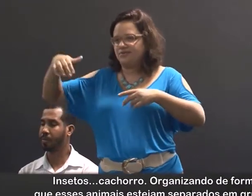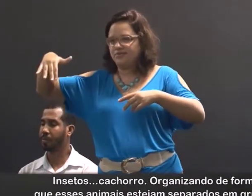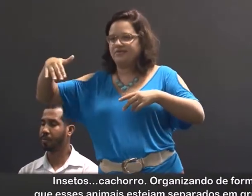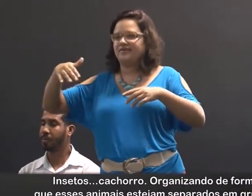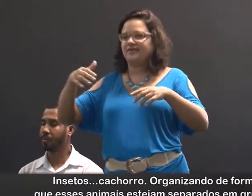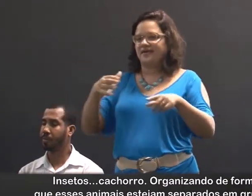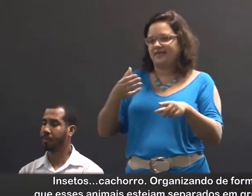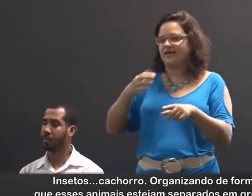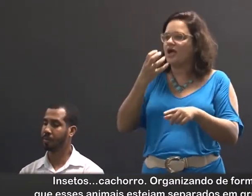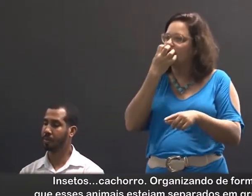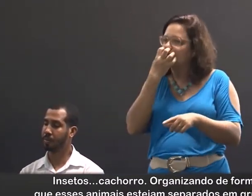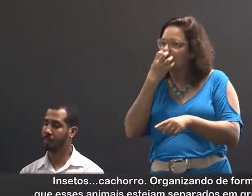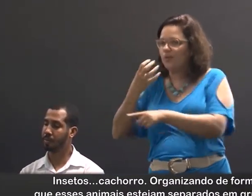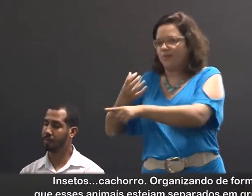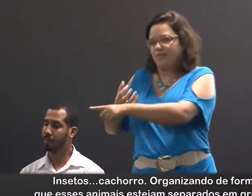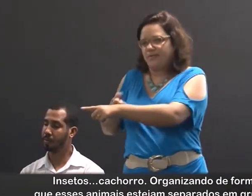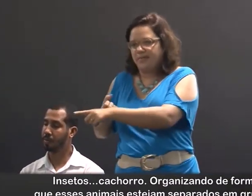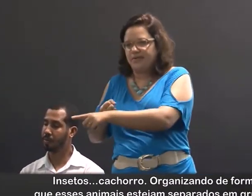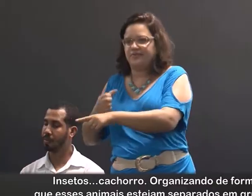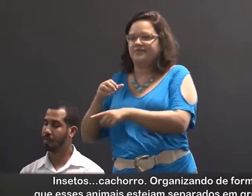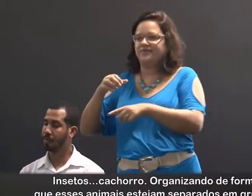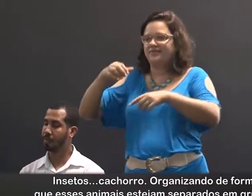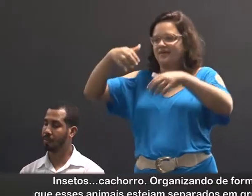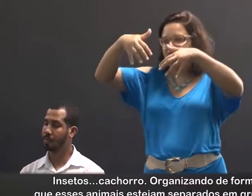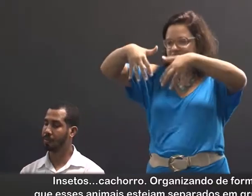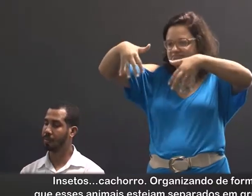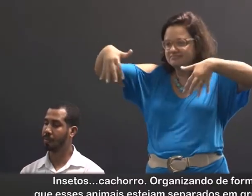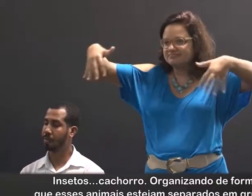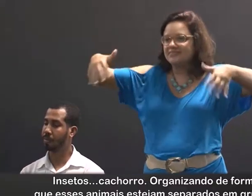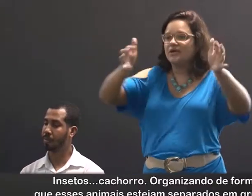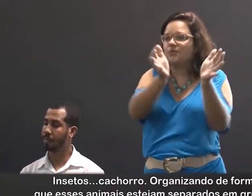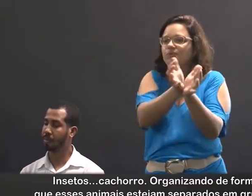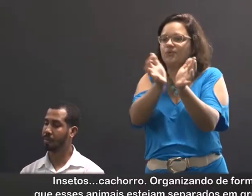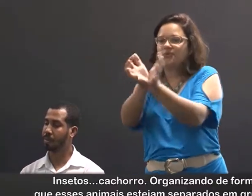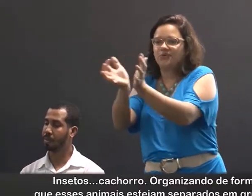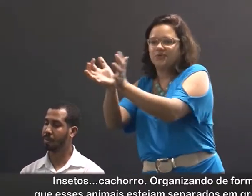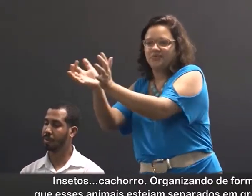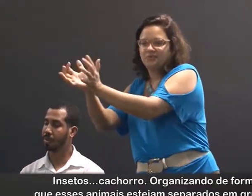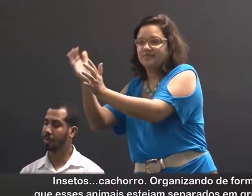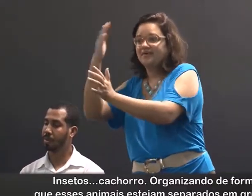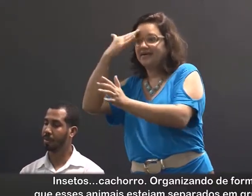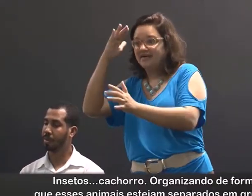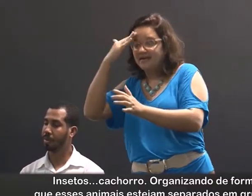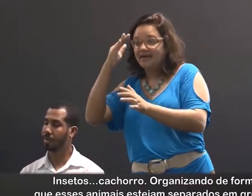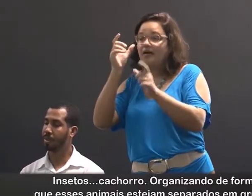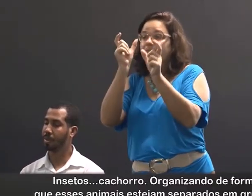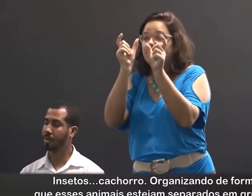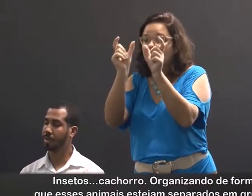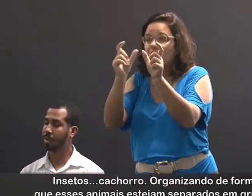insetos, por exemplo, cachorro, organizando de forma que esses animais sejam separados em